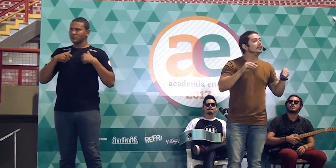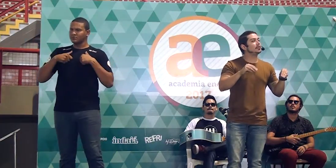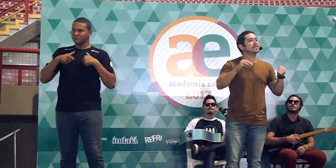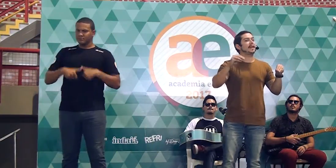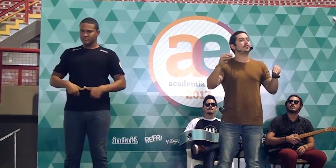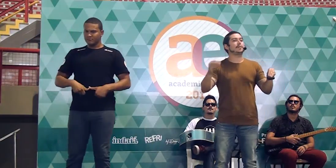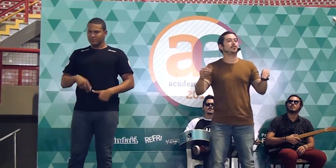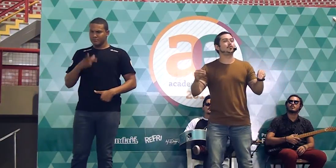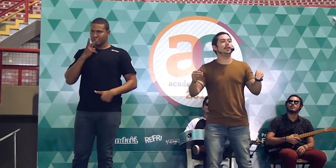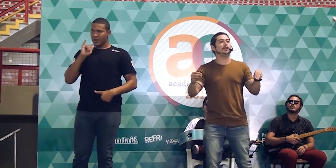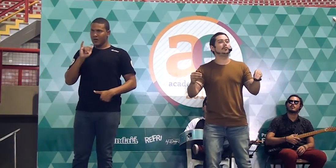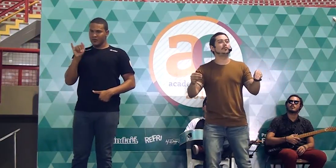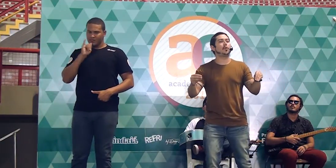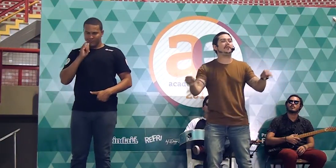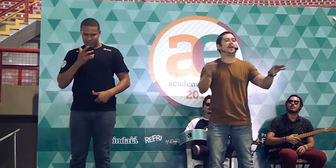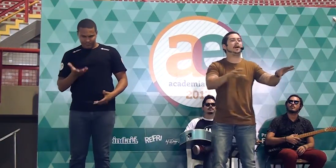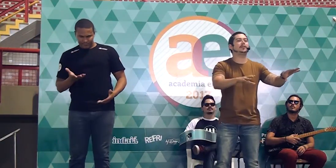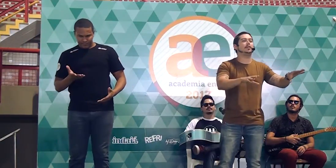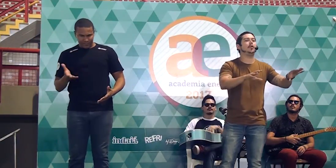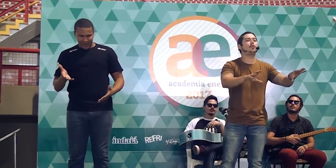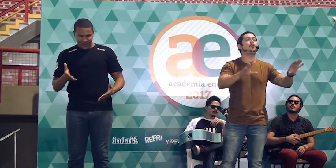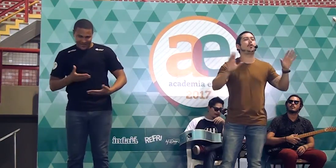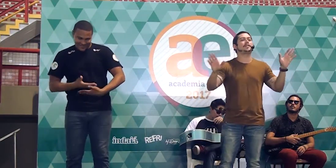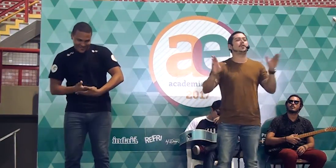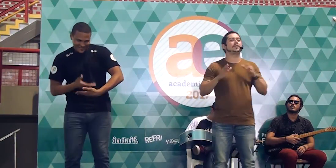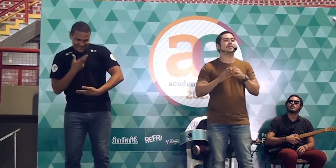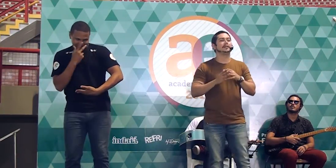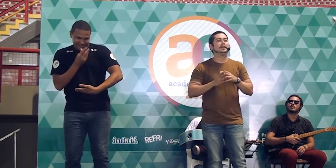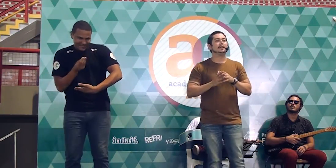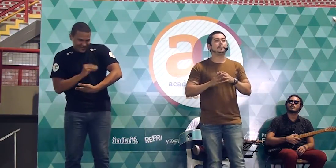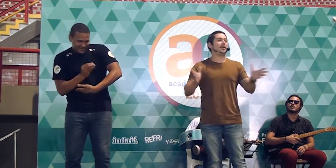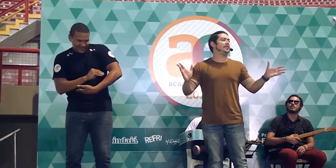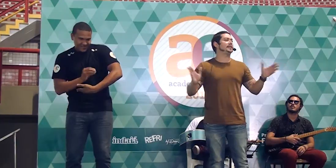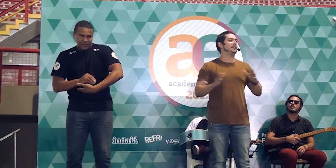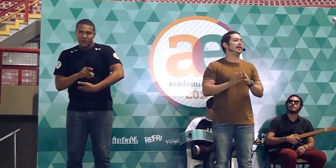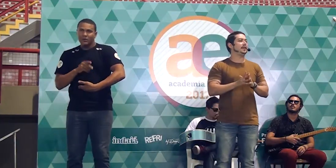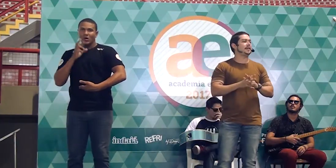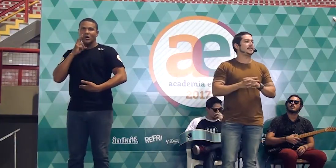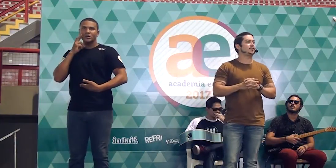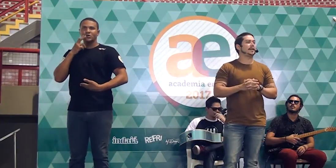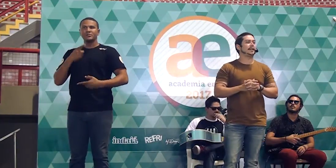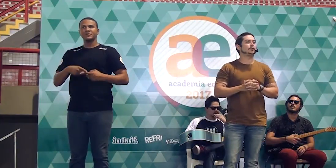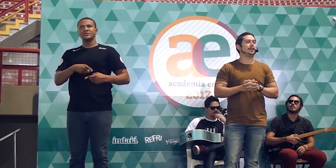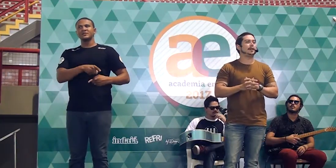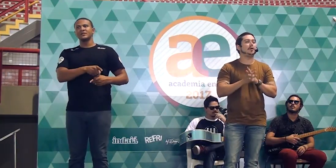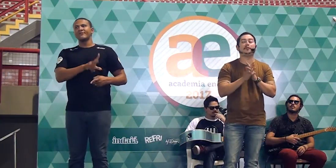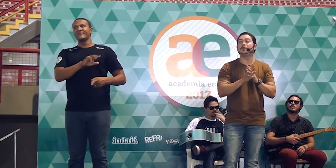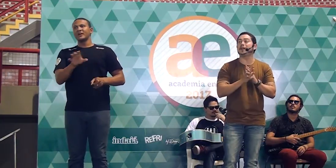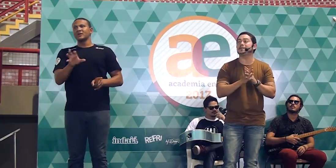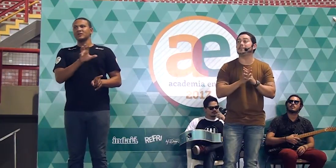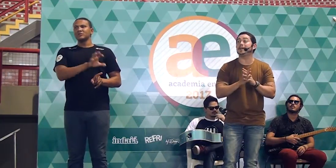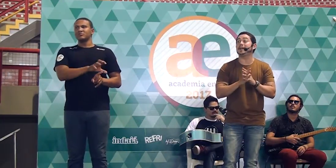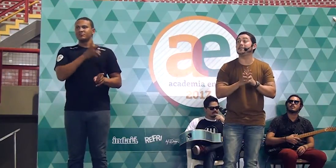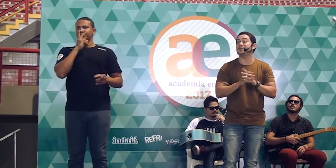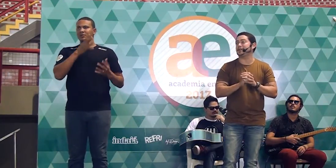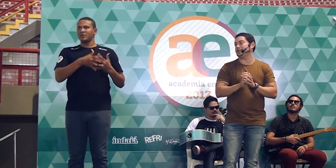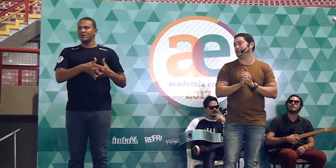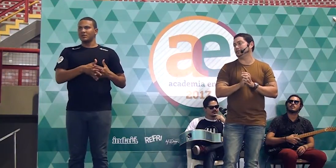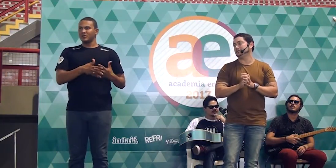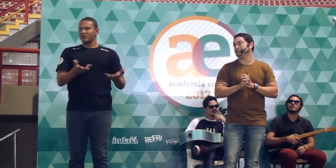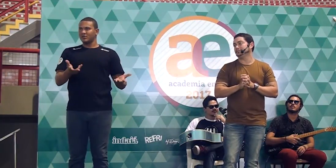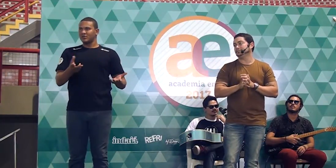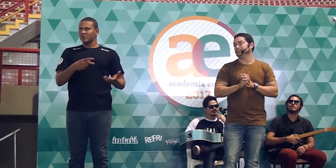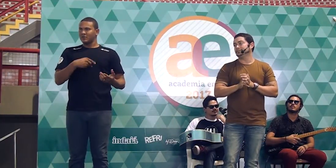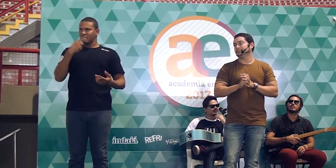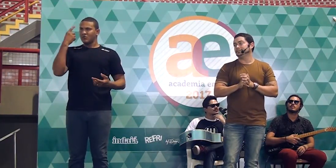nenê do sexo masculino com a fralda ou com cores rosa, porque vai interferir na sexualidade do nenê. Meu filho, o nenê sabe nem quem é você